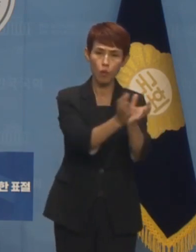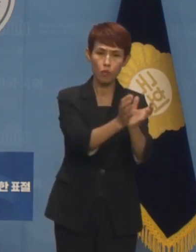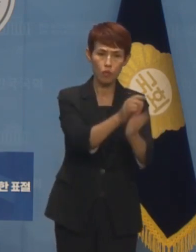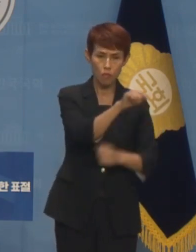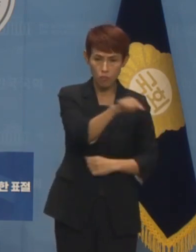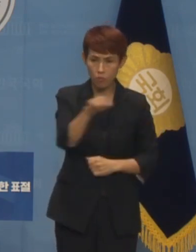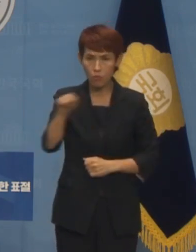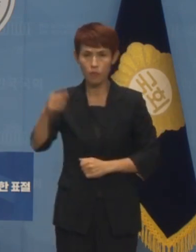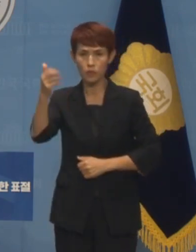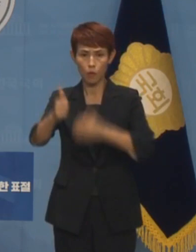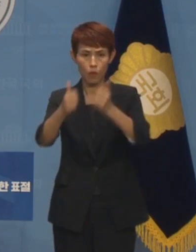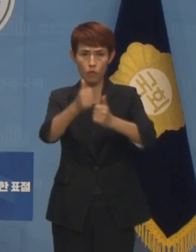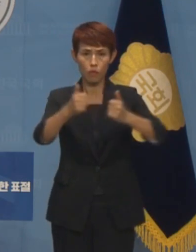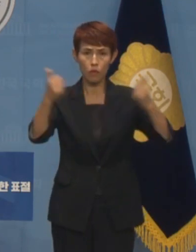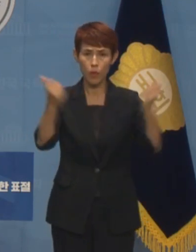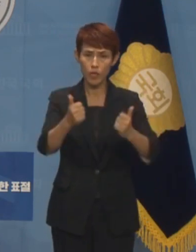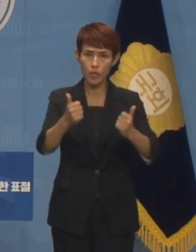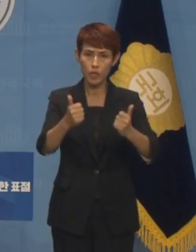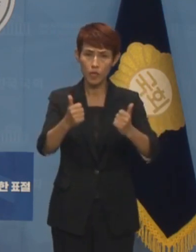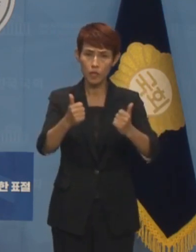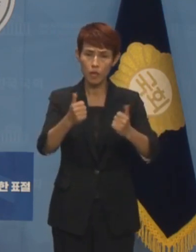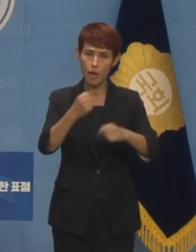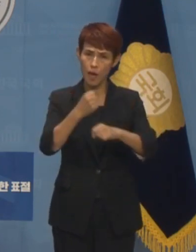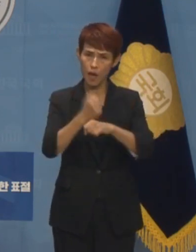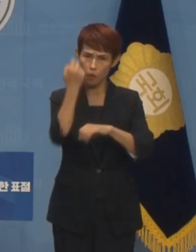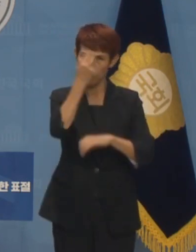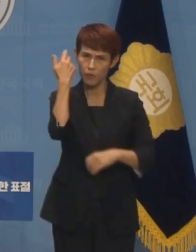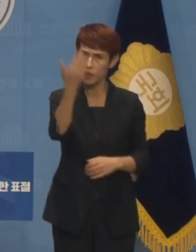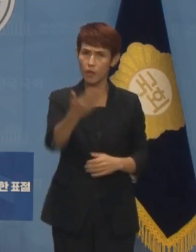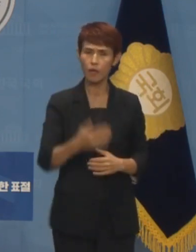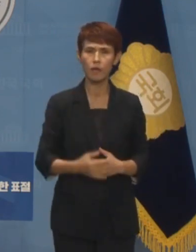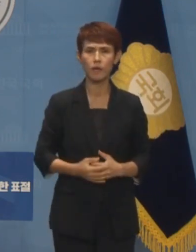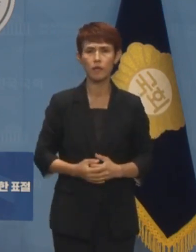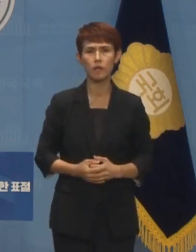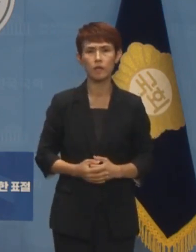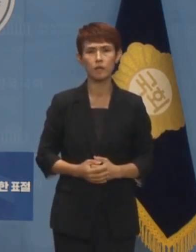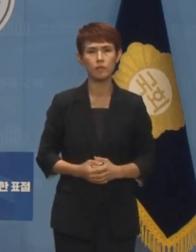안보부처 장관회의를 통해서 검토한 바 있습니까?